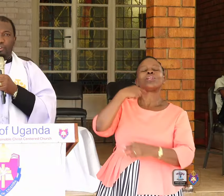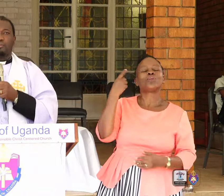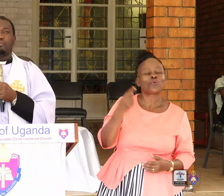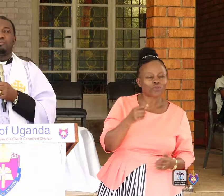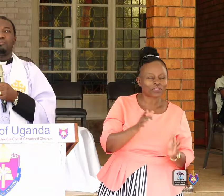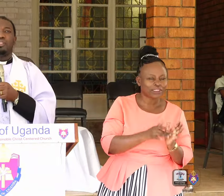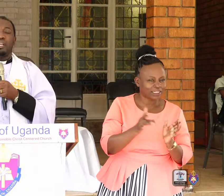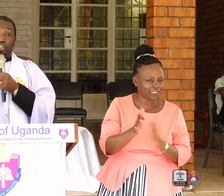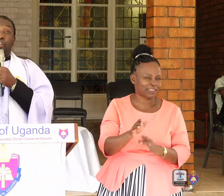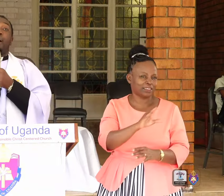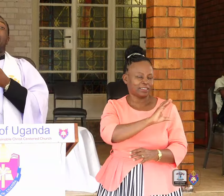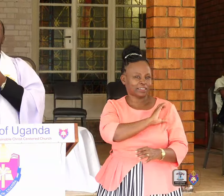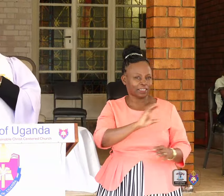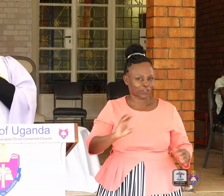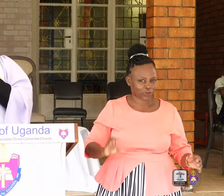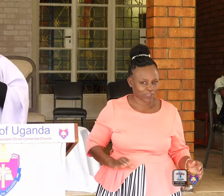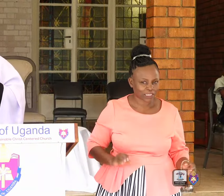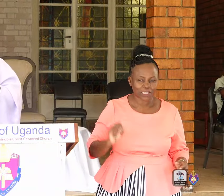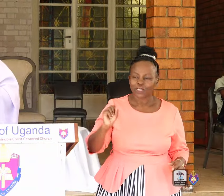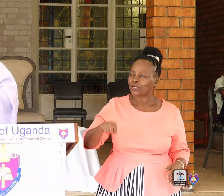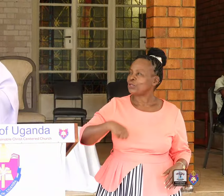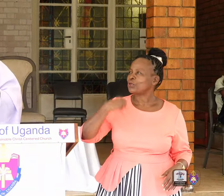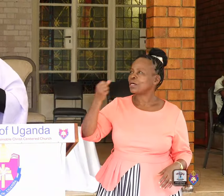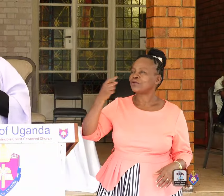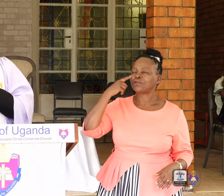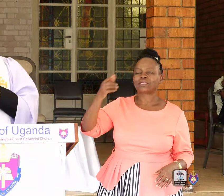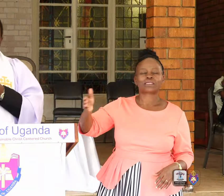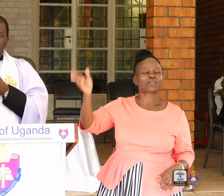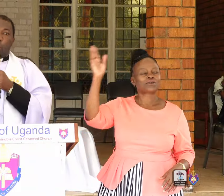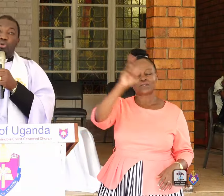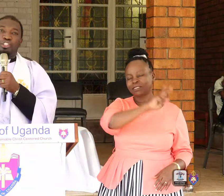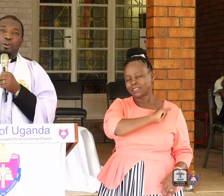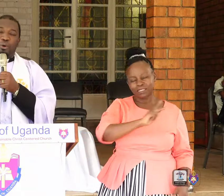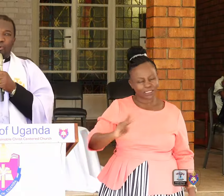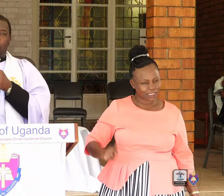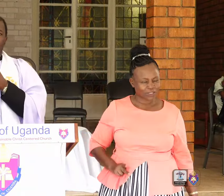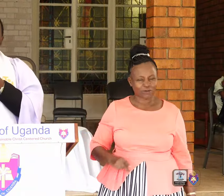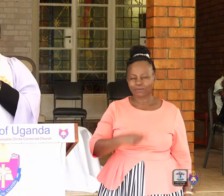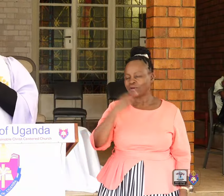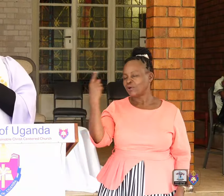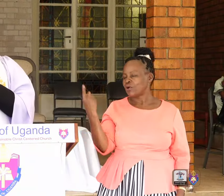Kristo titewali agenda kulaba bwakabaka bwa Katonda okujjako